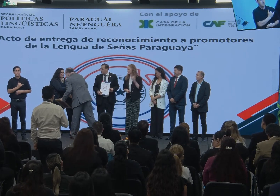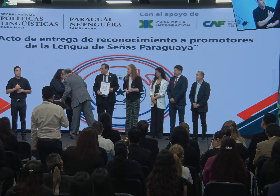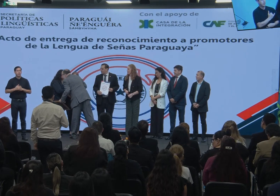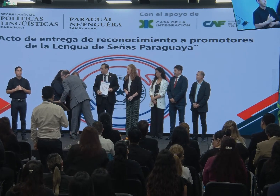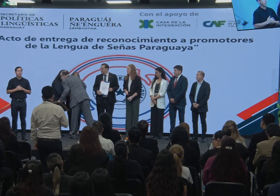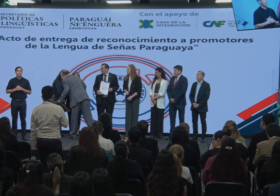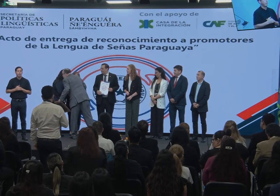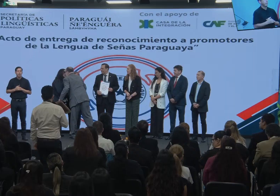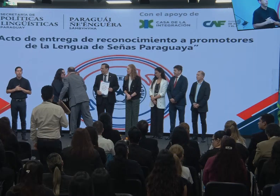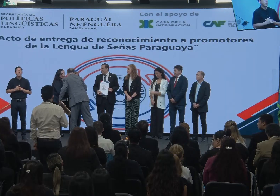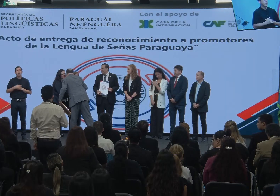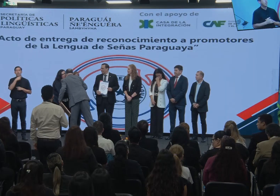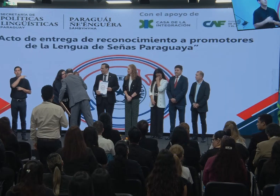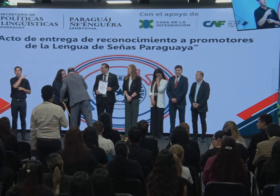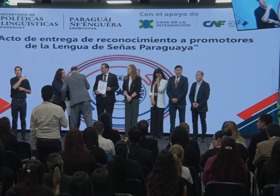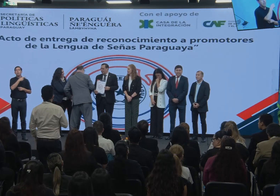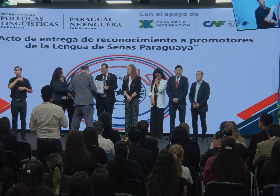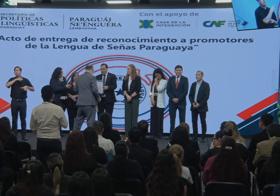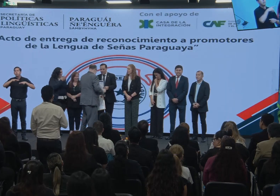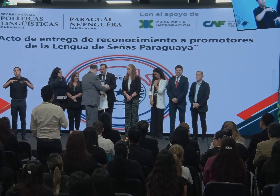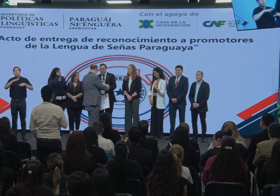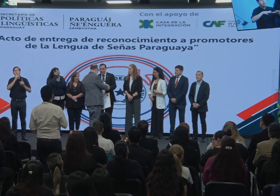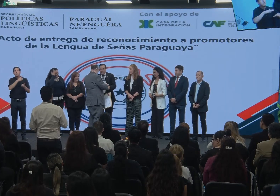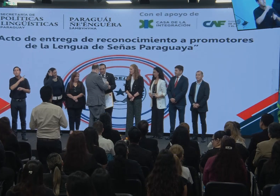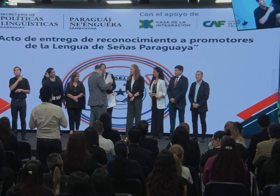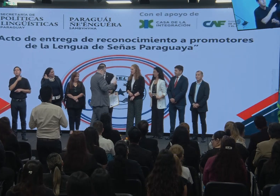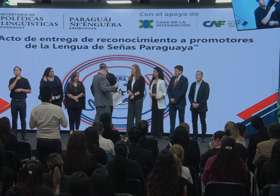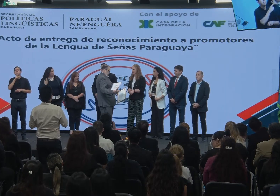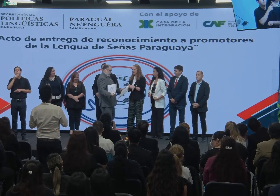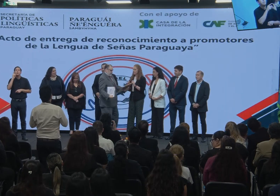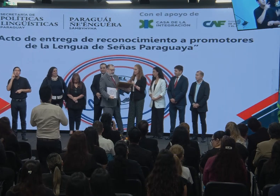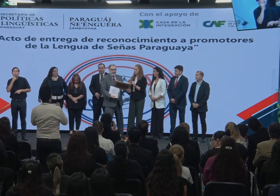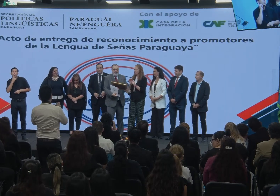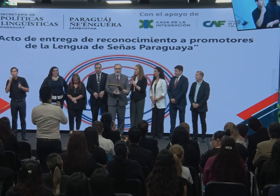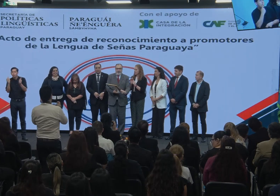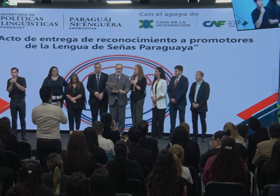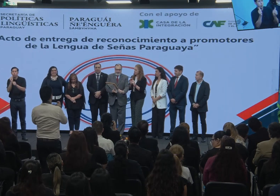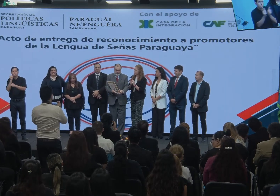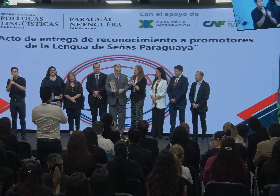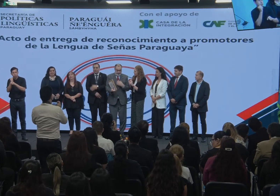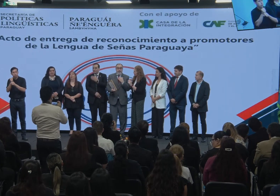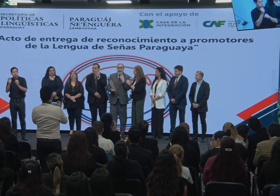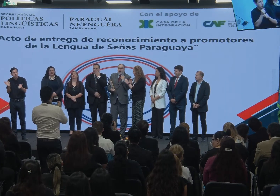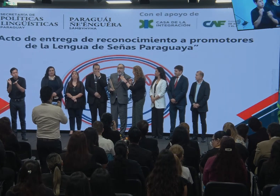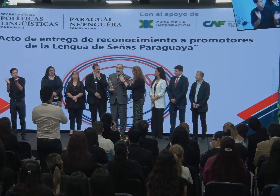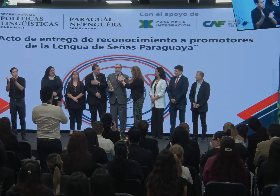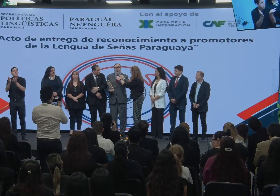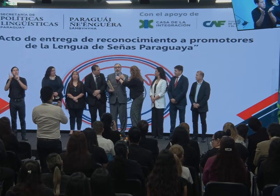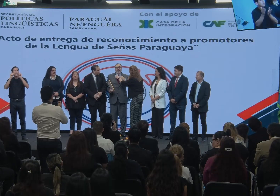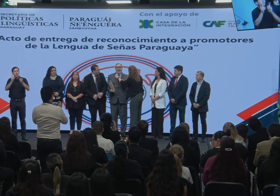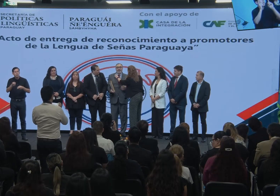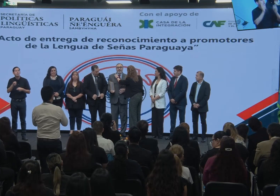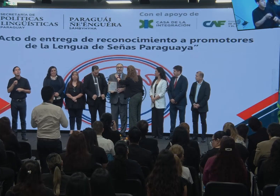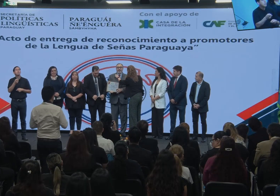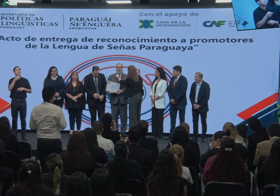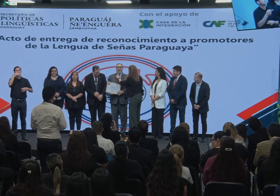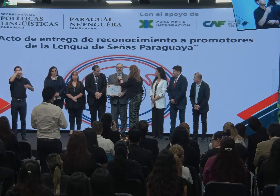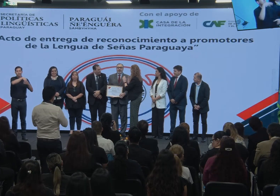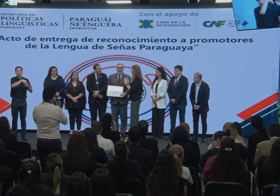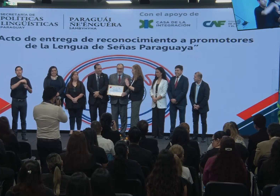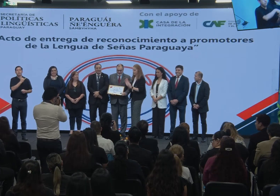Es orientador de las pasantías de los estudiantes sordos y ha colaborado en las distintas actividades misionales